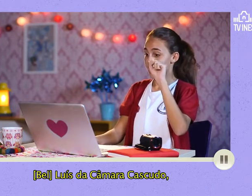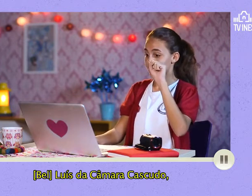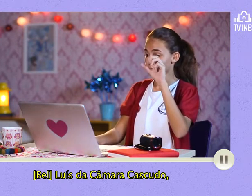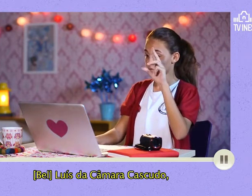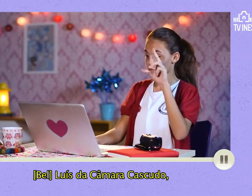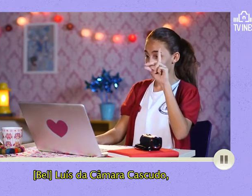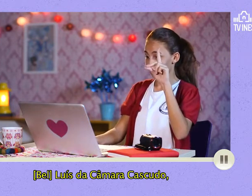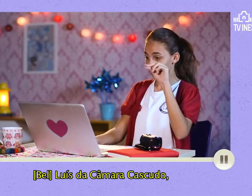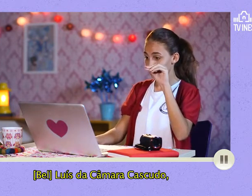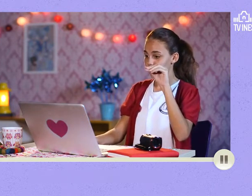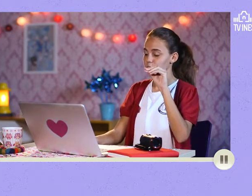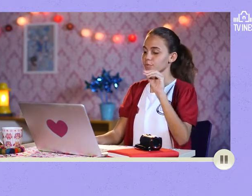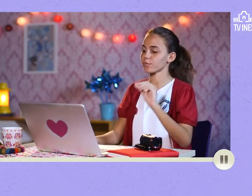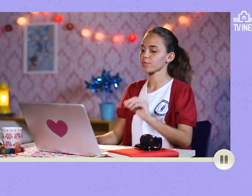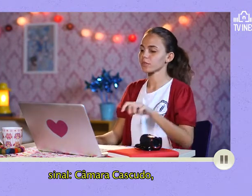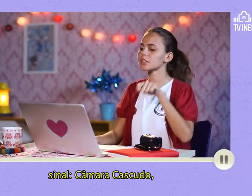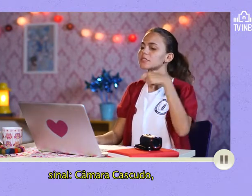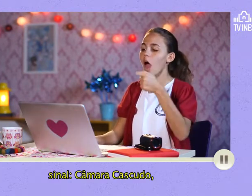Cascudo.